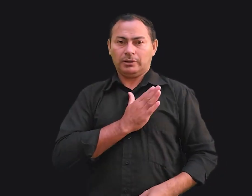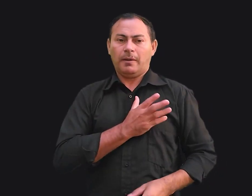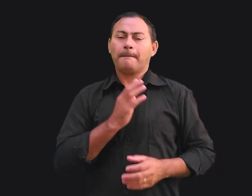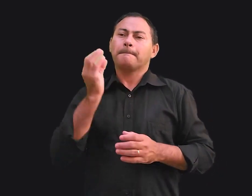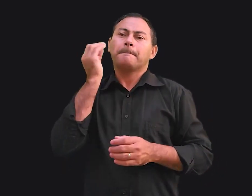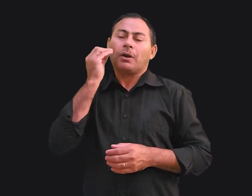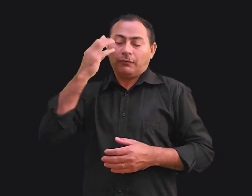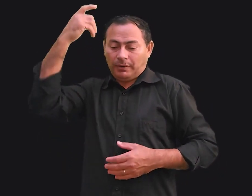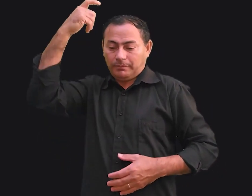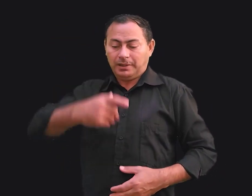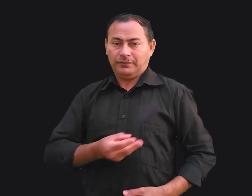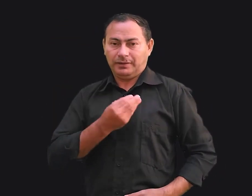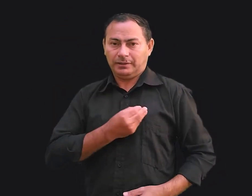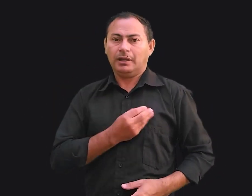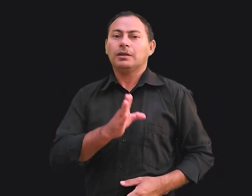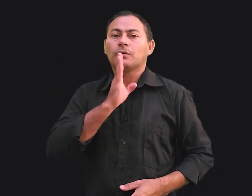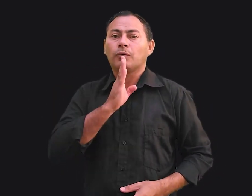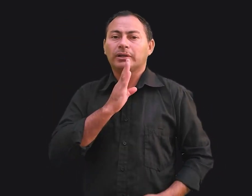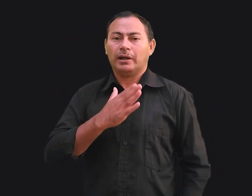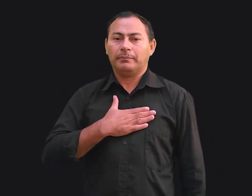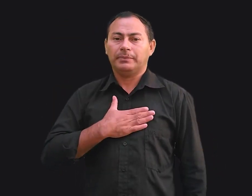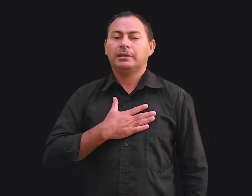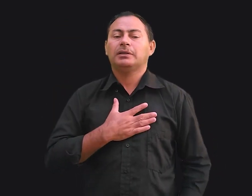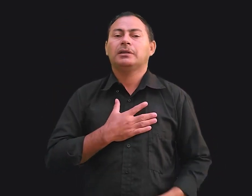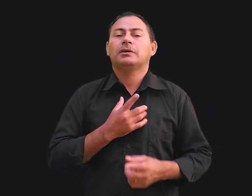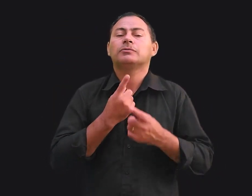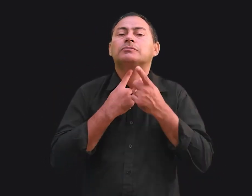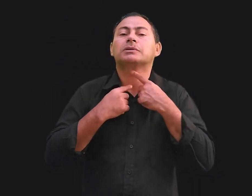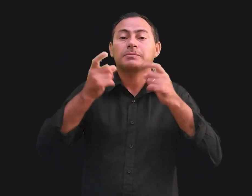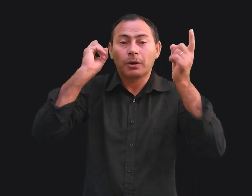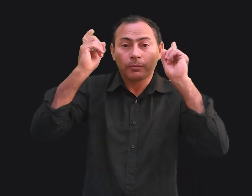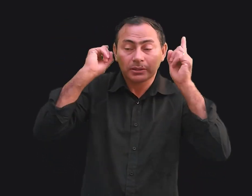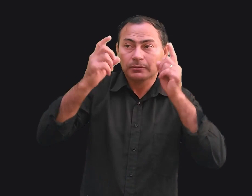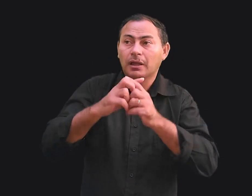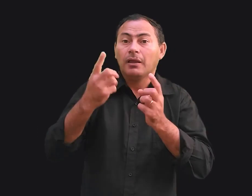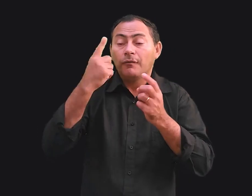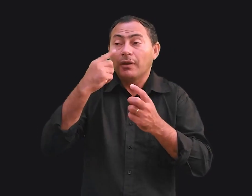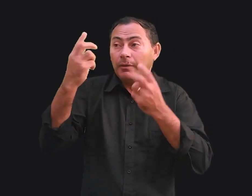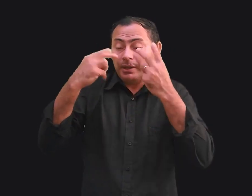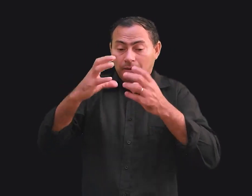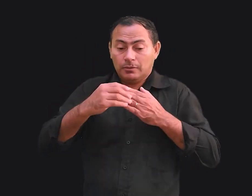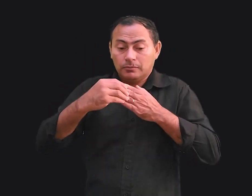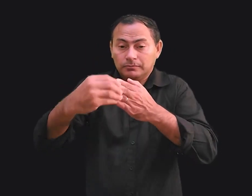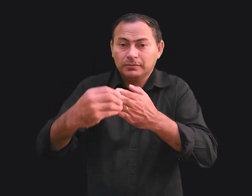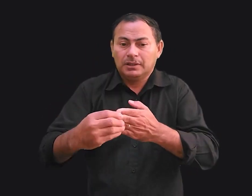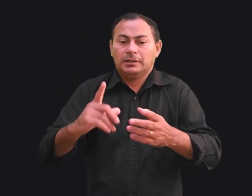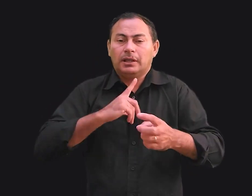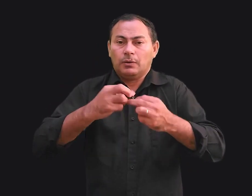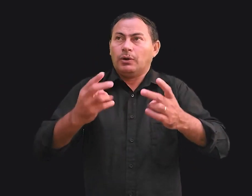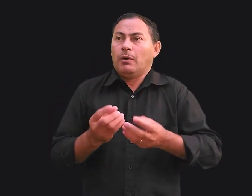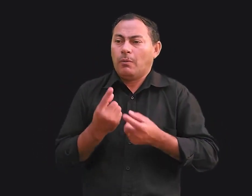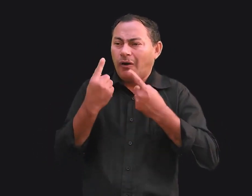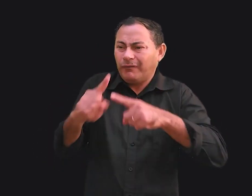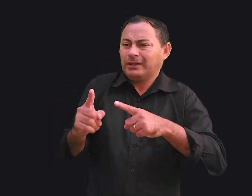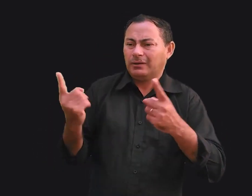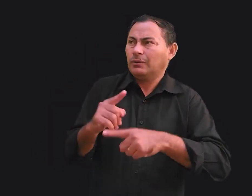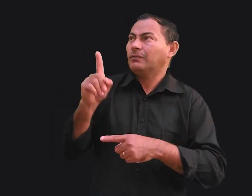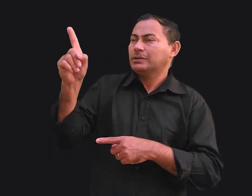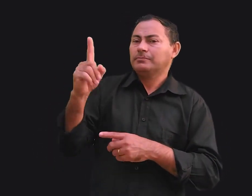coração, prova-me. E conhece as minhas inquietações. Vê se em minha conduta há algo que te ofenda.